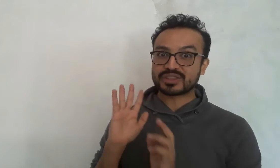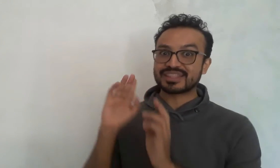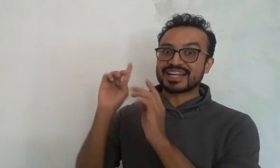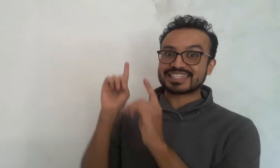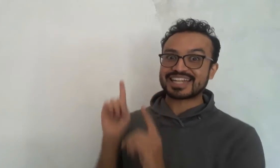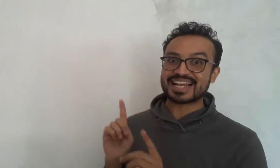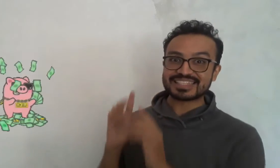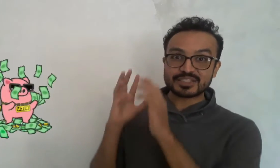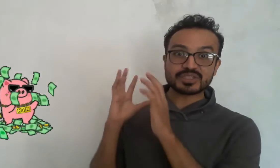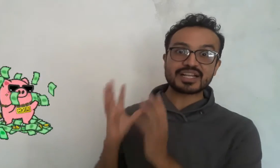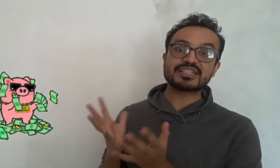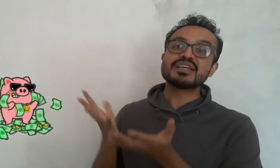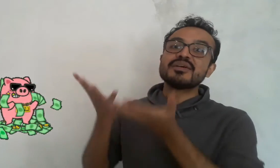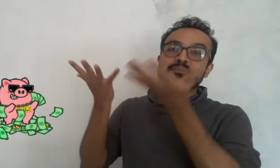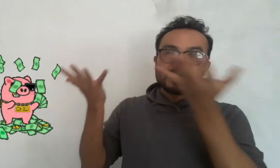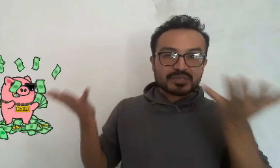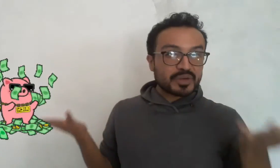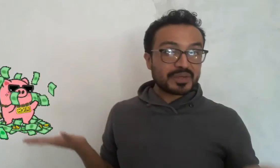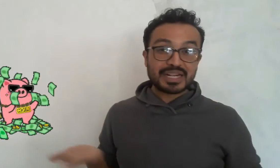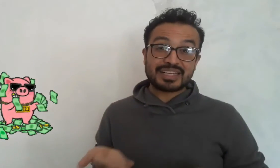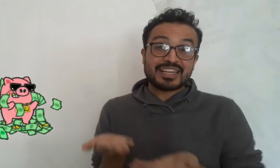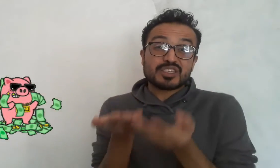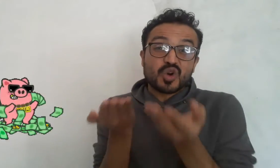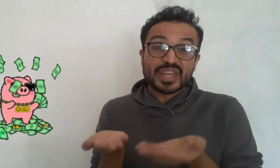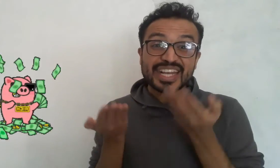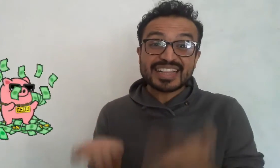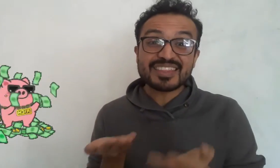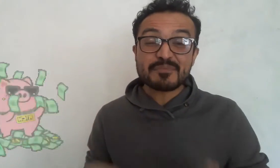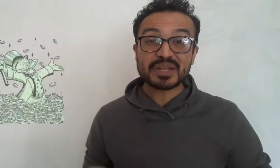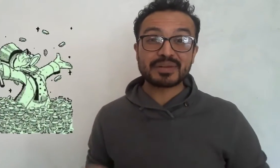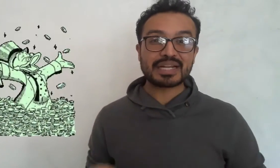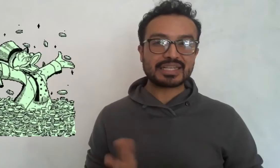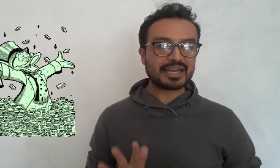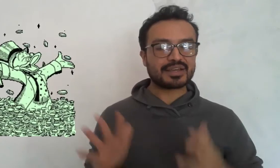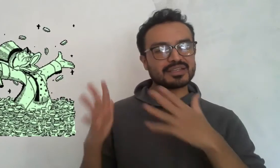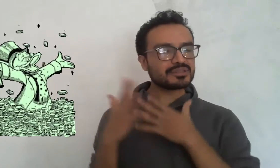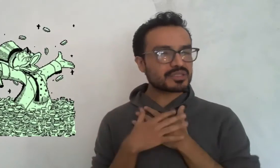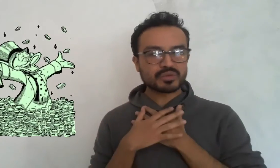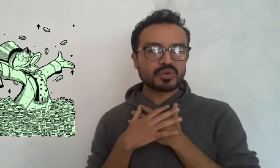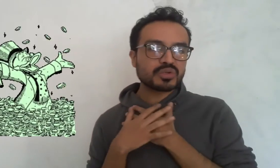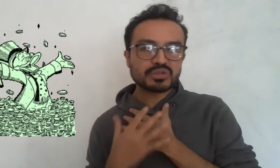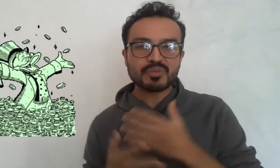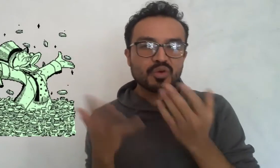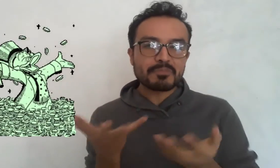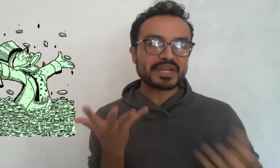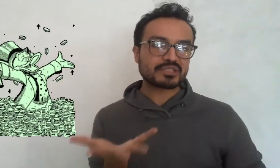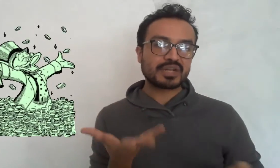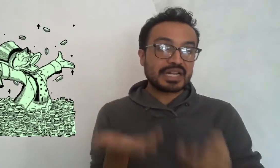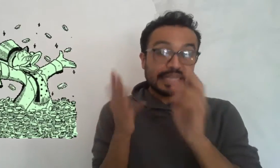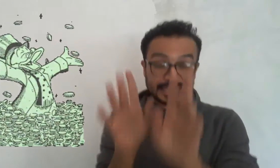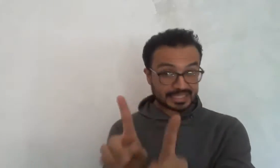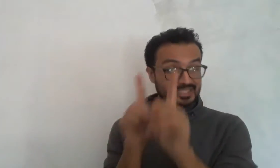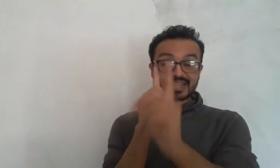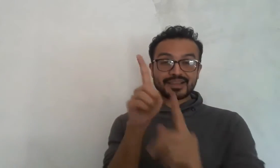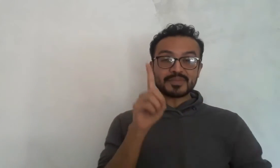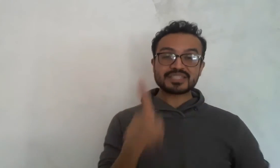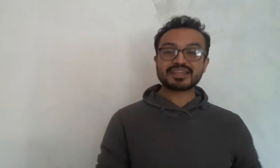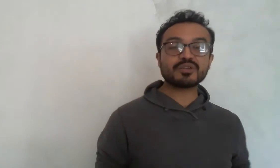de las clases sociales más privilegiadas o de gente privilegiada. Esto es un gusto muy personal y quizá también sea igual